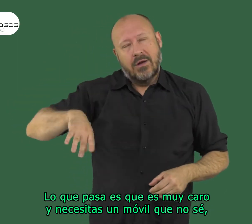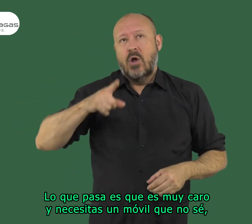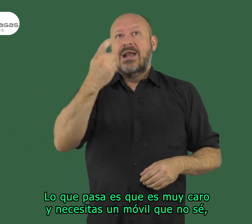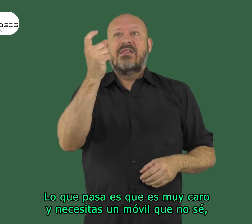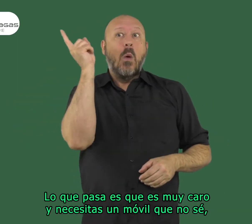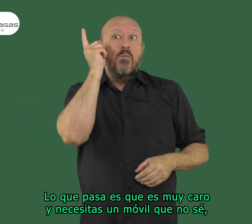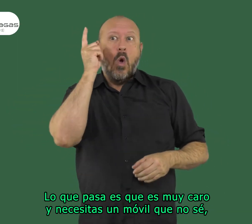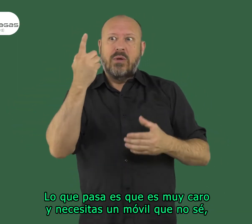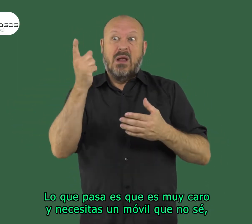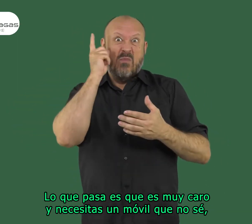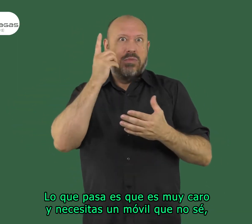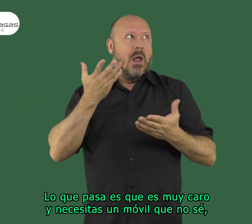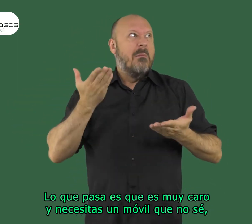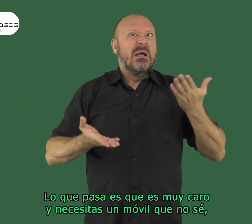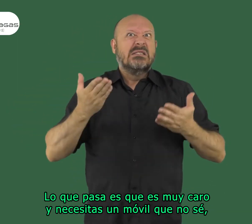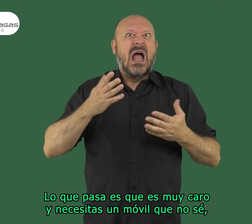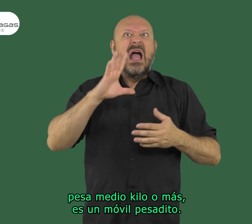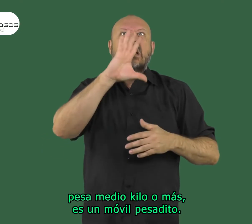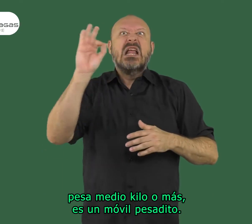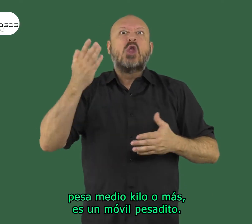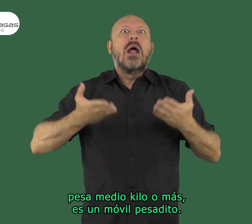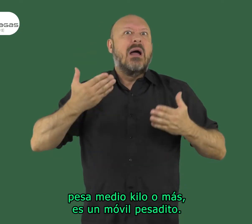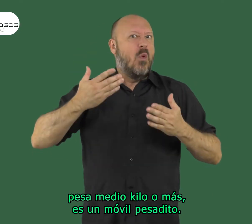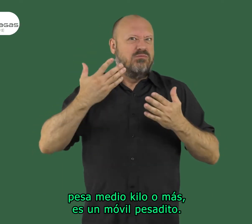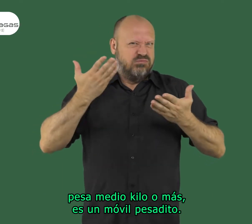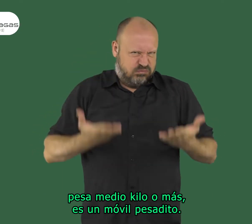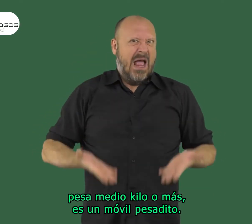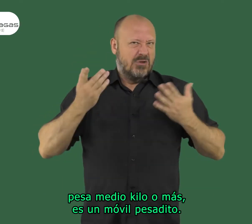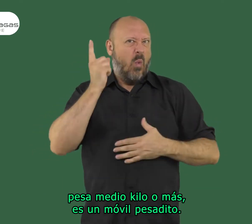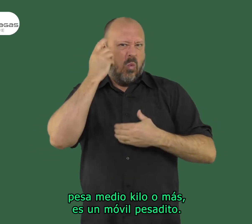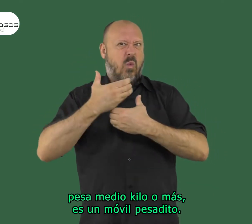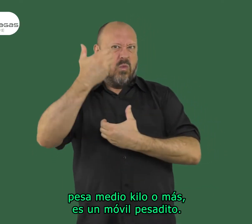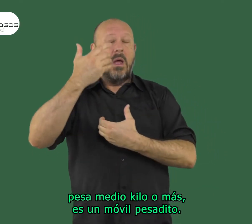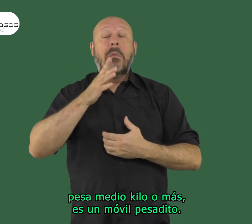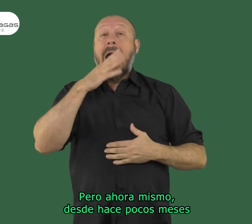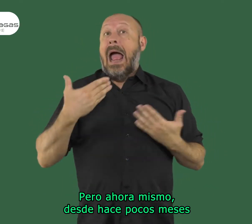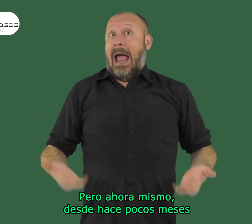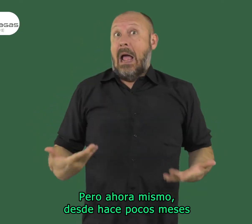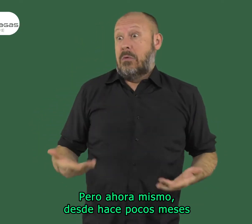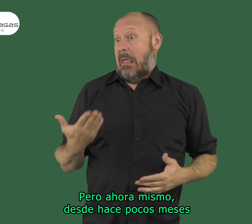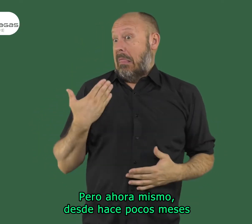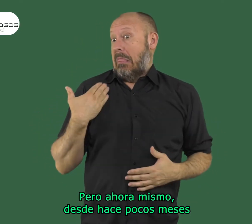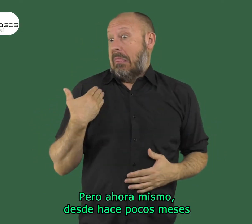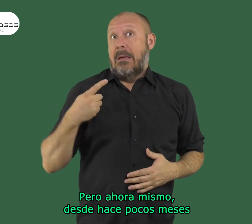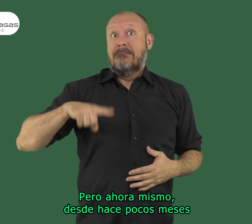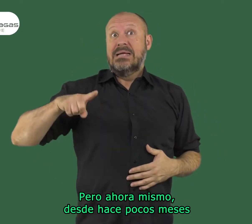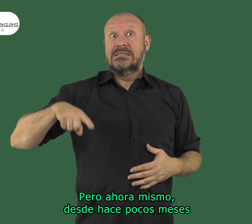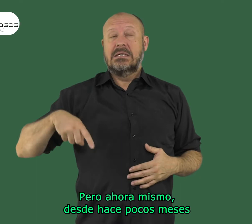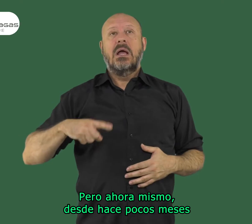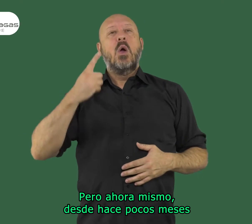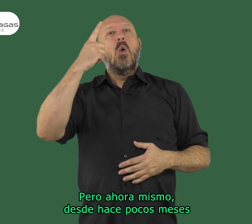muy caro y necesitas un móvil que, no sé, te pesa medio kilo más, un móvil pesadito. Pero ahora mismo, desde